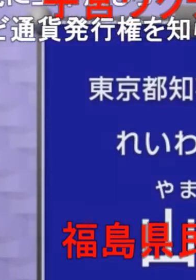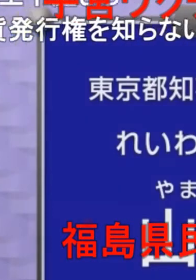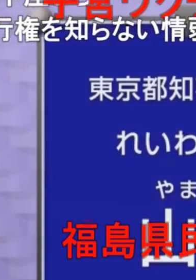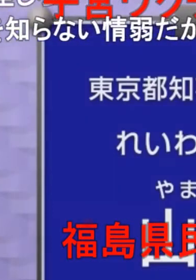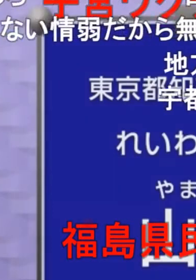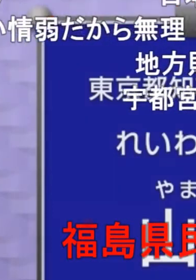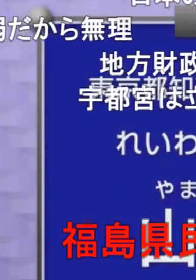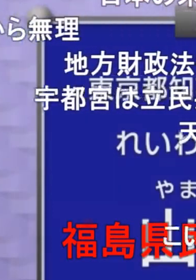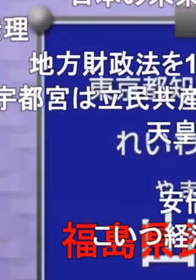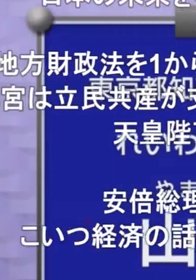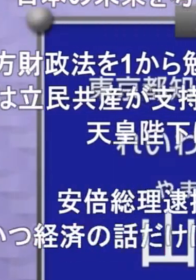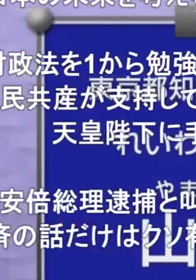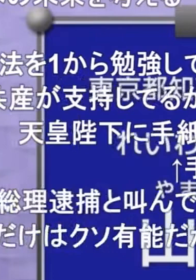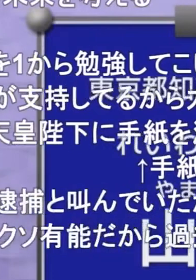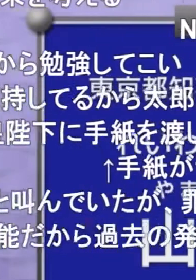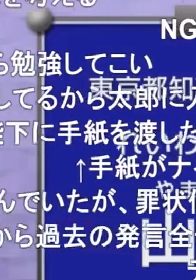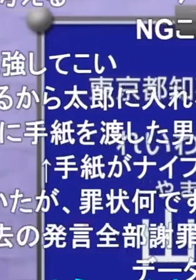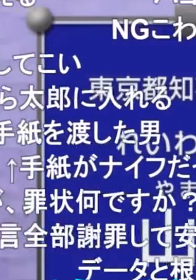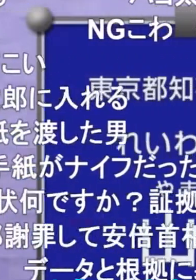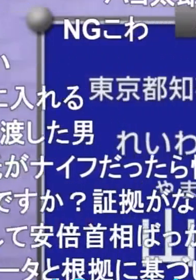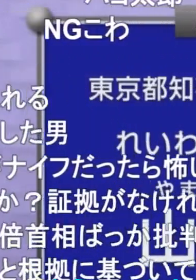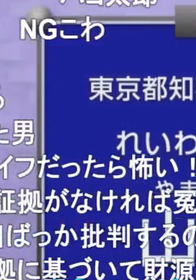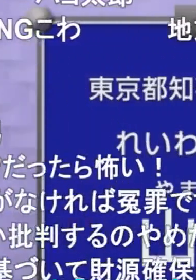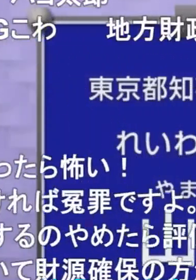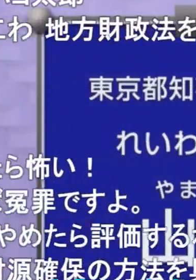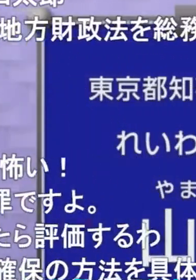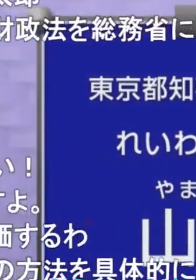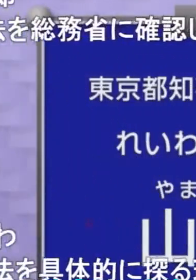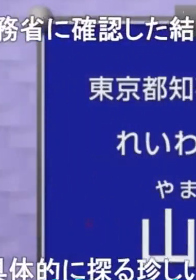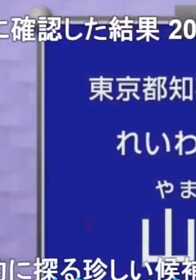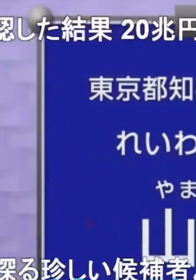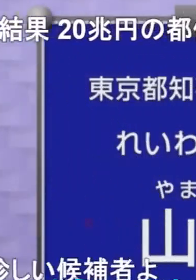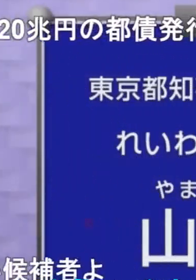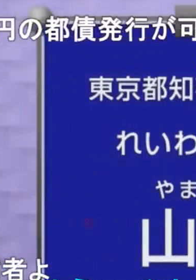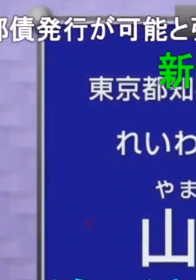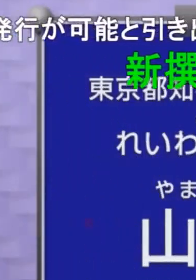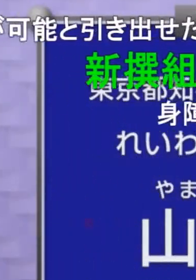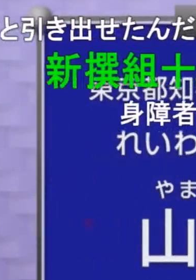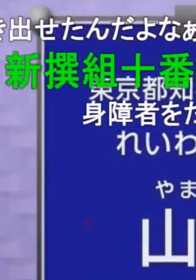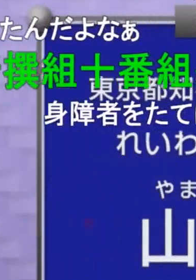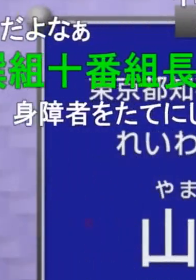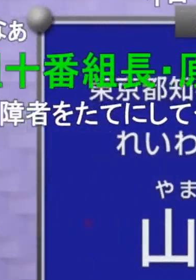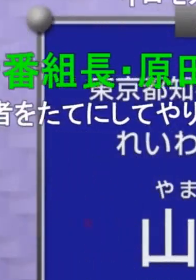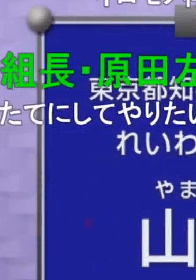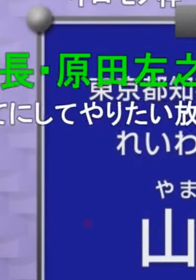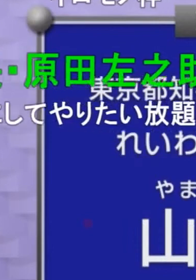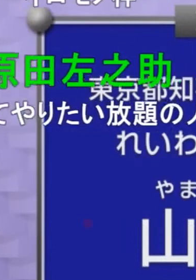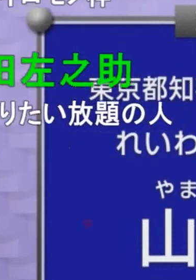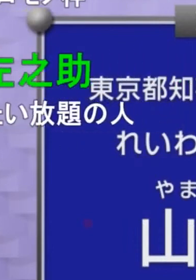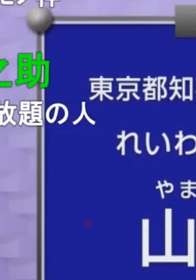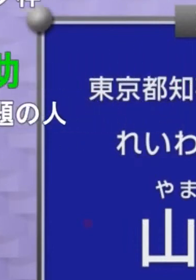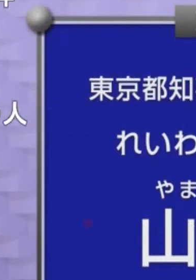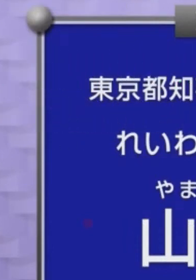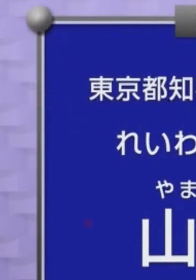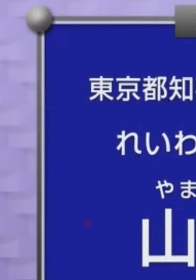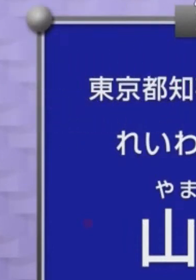東京都知事候補玲は新選組山本太郎45歳前参議